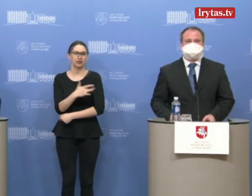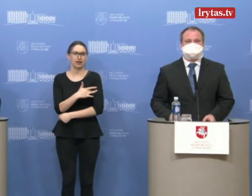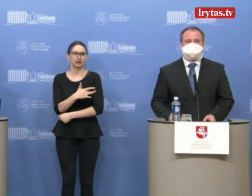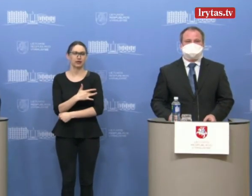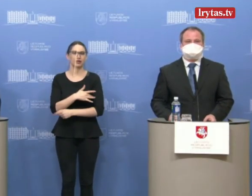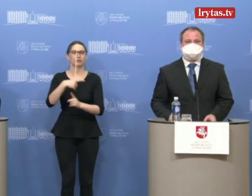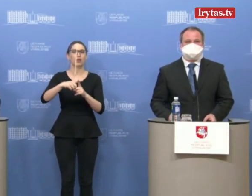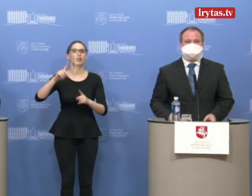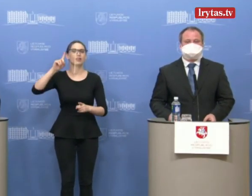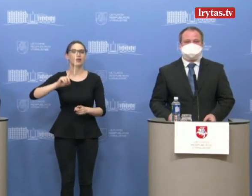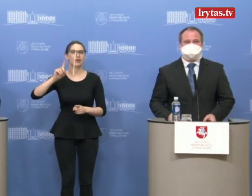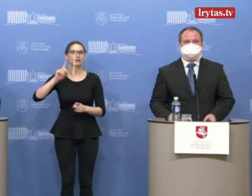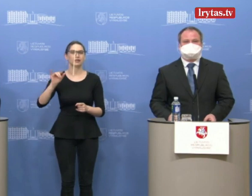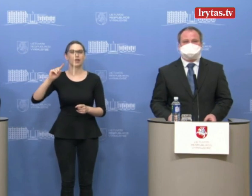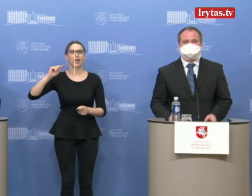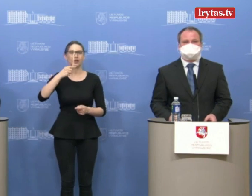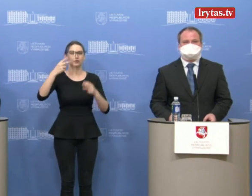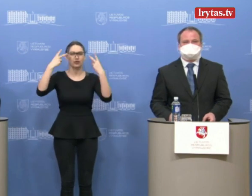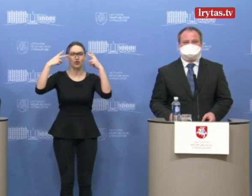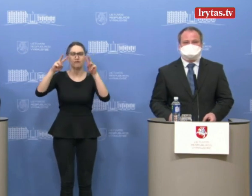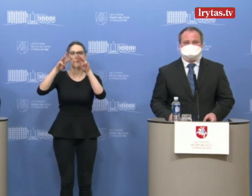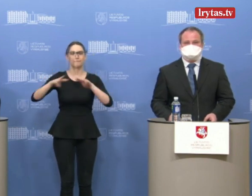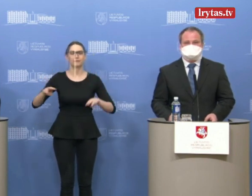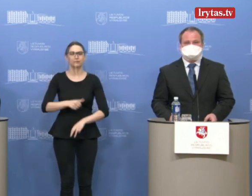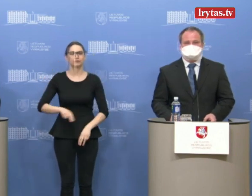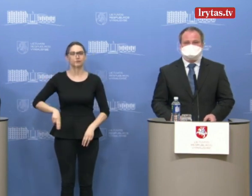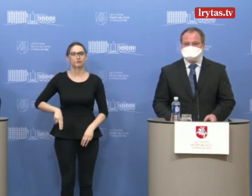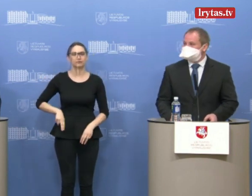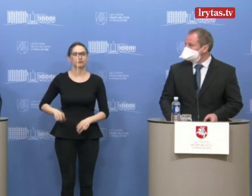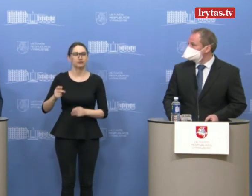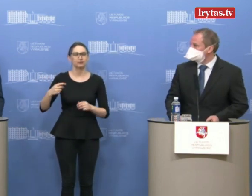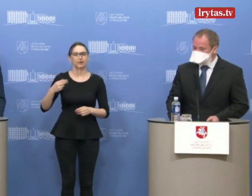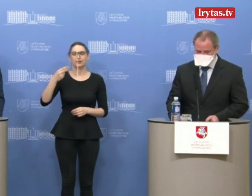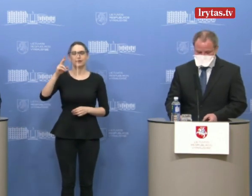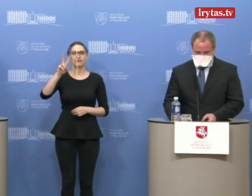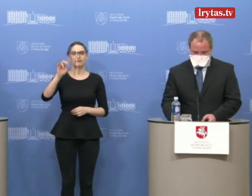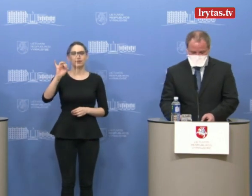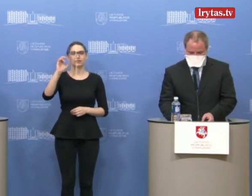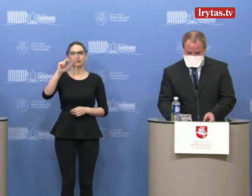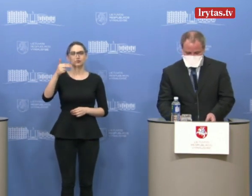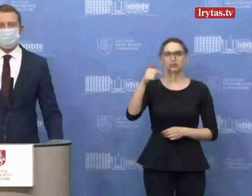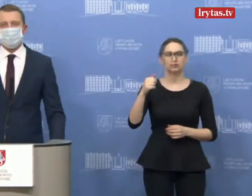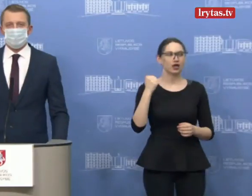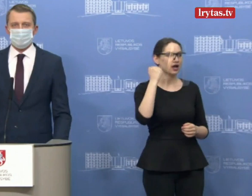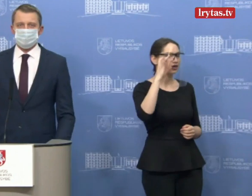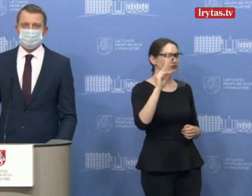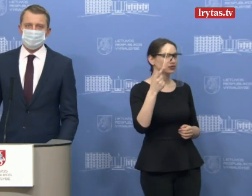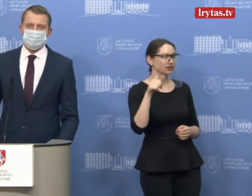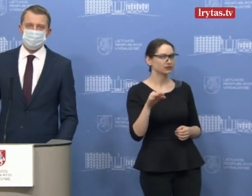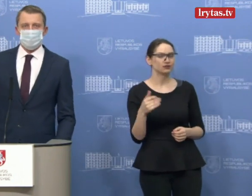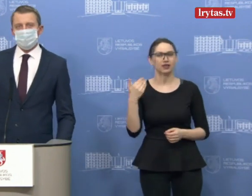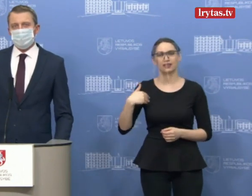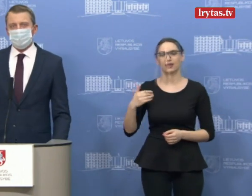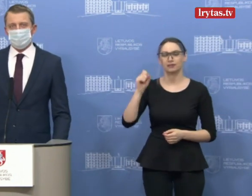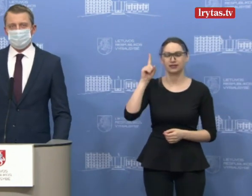ir laikinai einančiam pareigas ekonomikos ir inovacijų ministrui Žygimantui Vaičiūnui. Prašau, Žygimantai. Dėkui, Gidriau. Labas